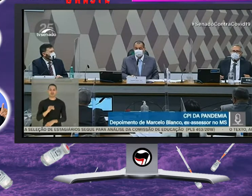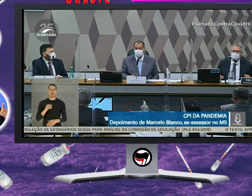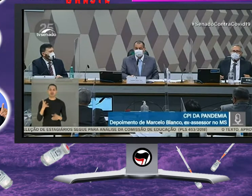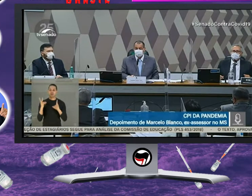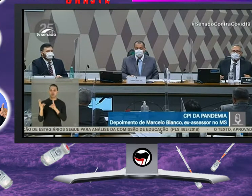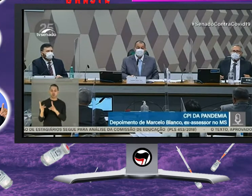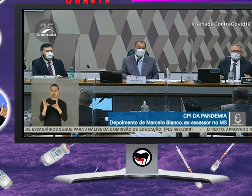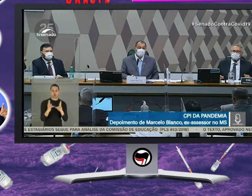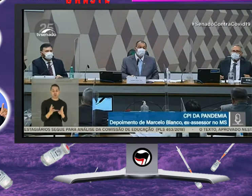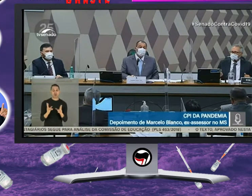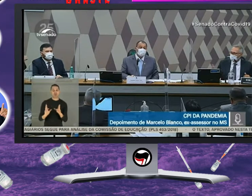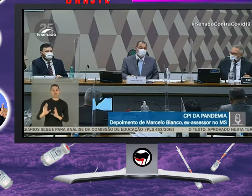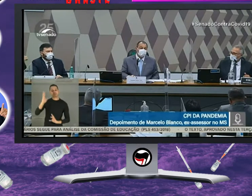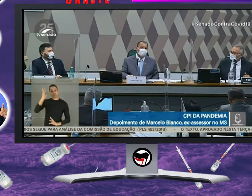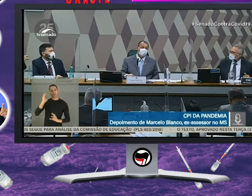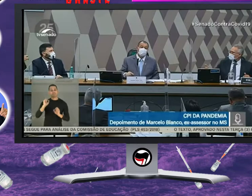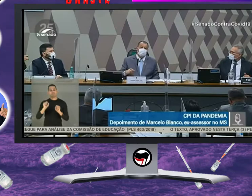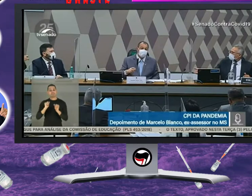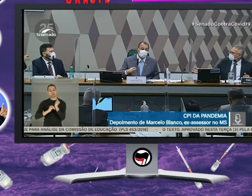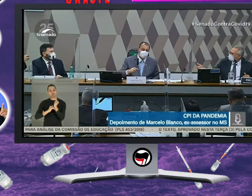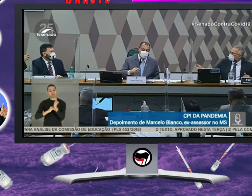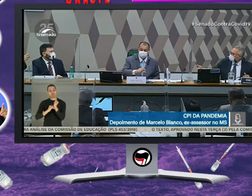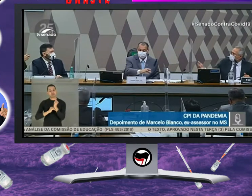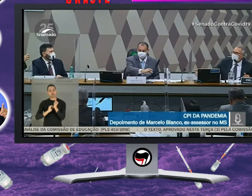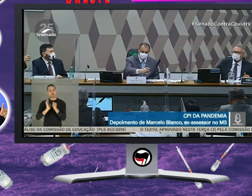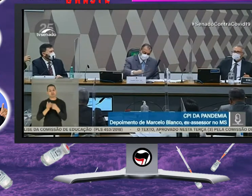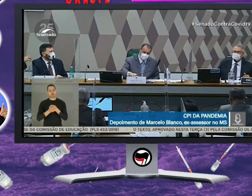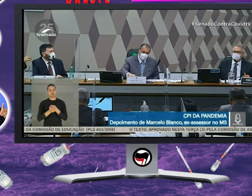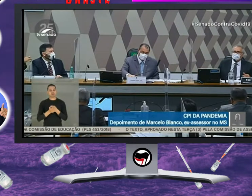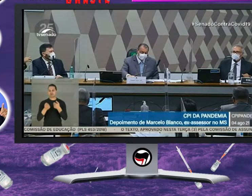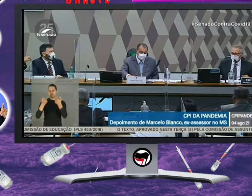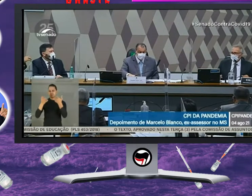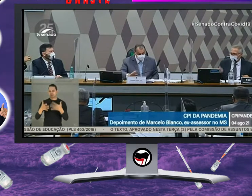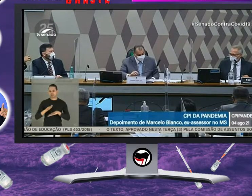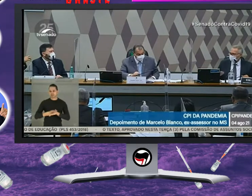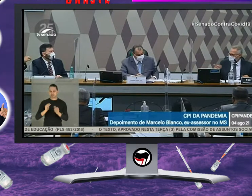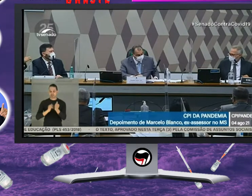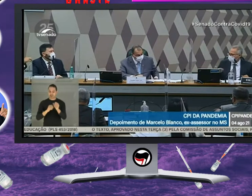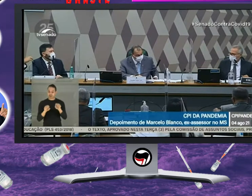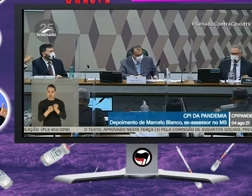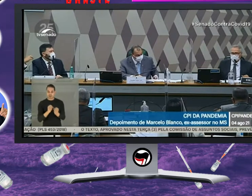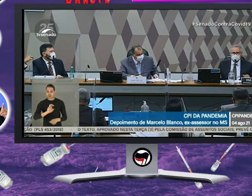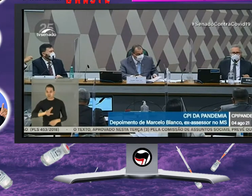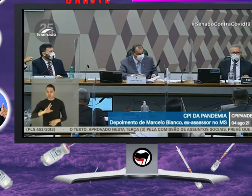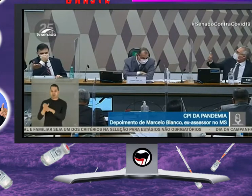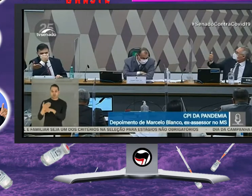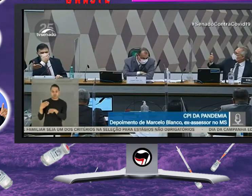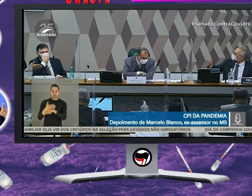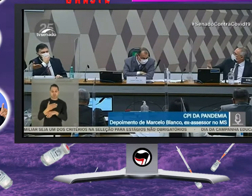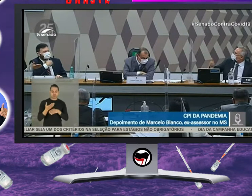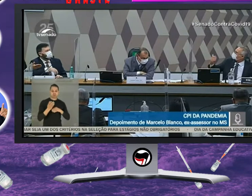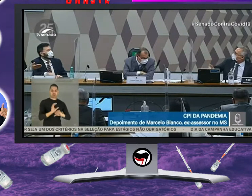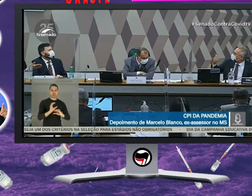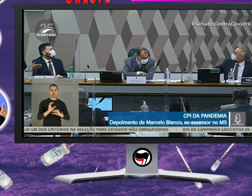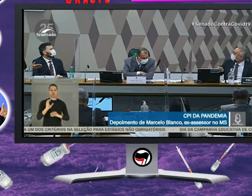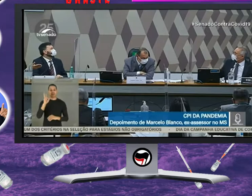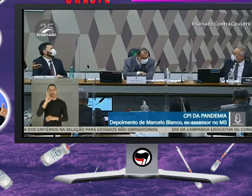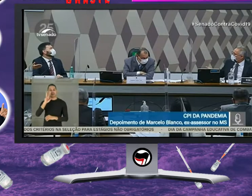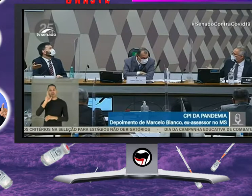eventualmente eles possam querer esconder. Não, mas só pra ficar registrado. É consequência também da quebra de sigilo. Isso aí é da investigação. Eu acabei